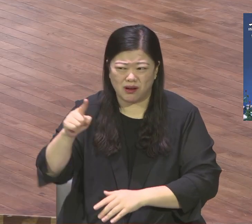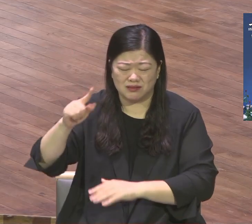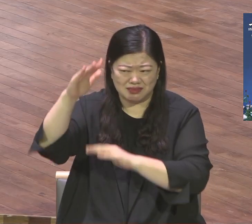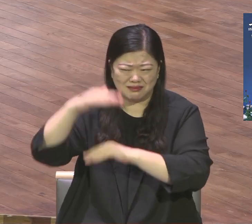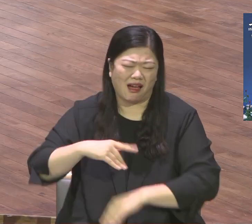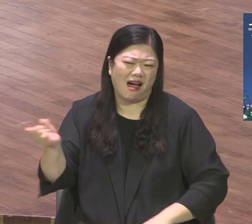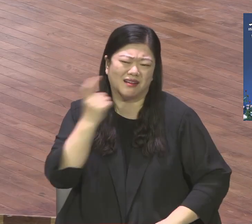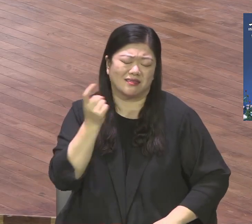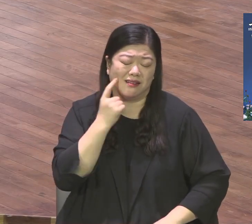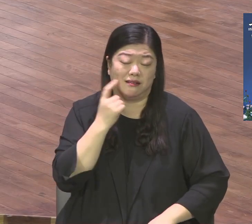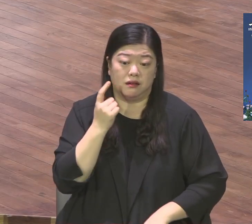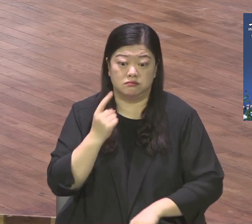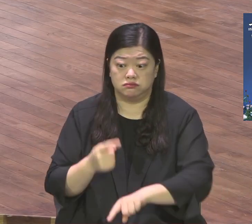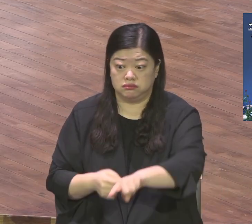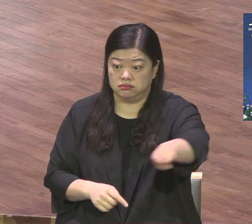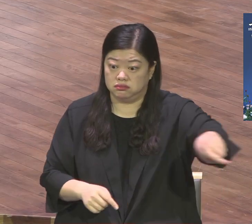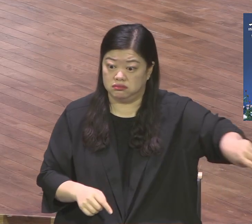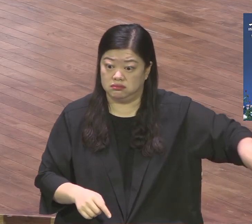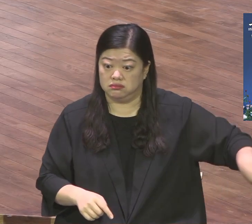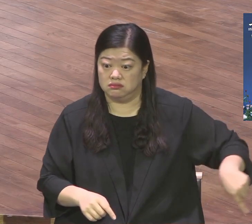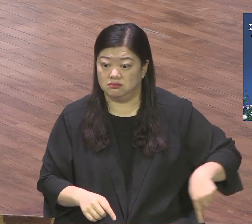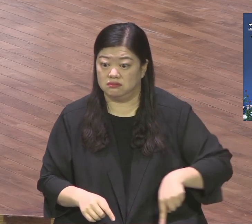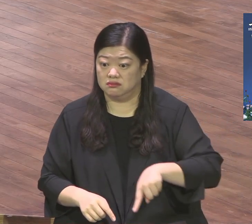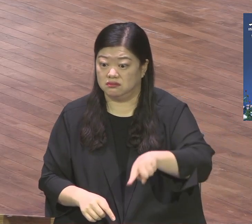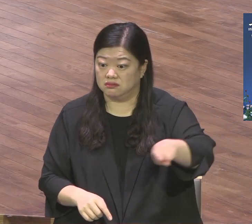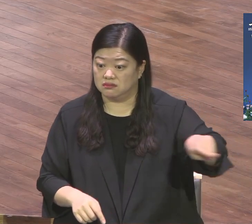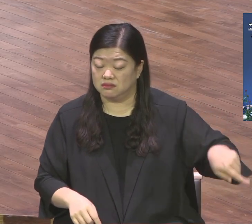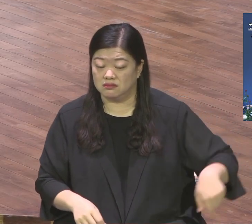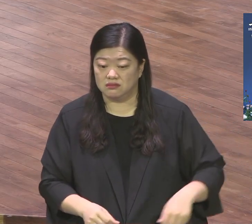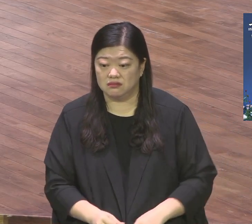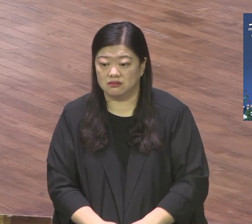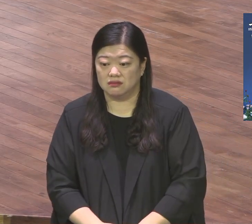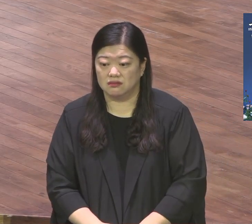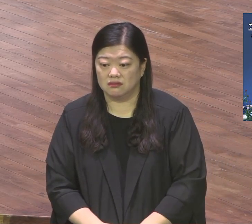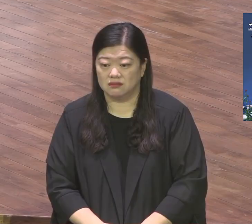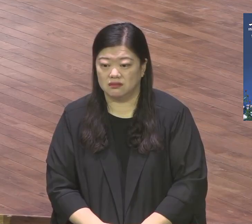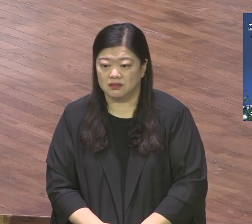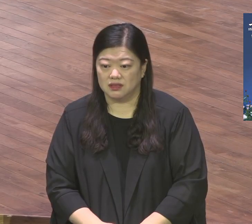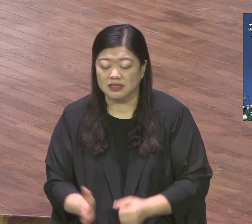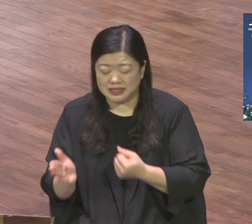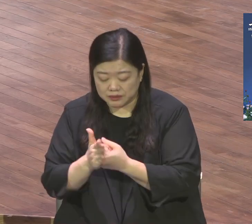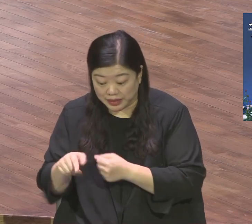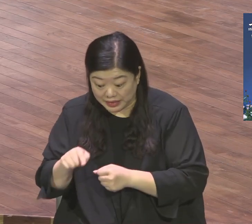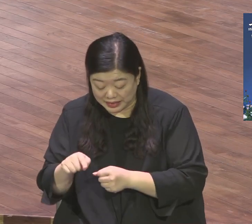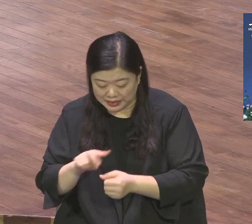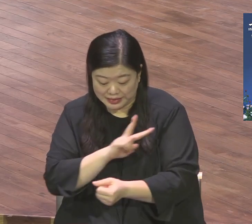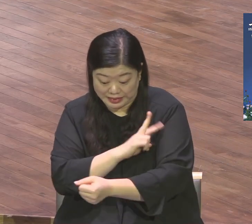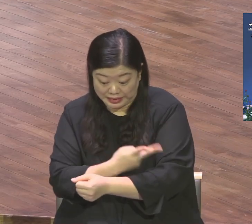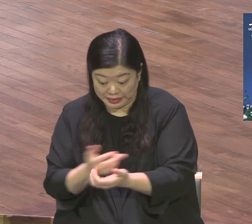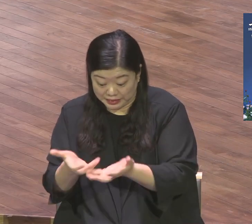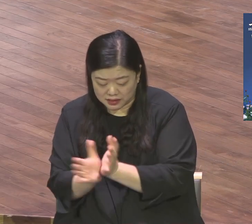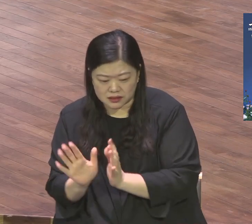있느냐 말이 안 된다 라고 성도들을 유혹했습니다.